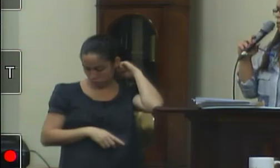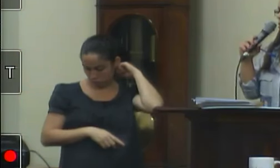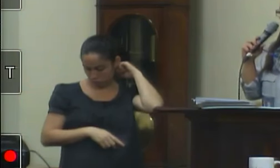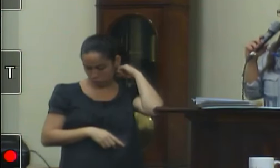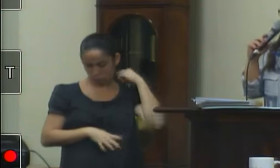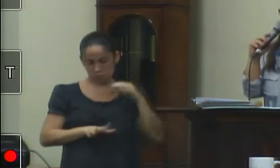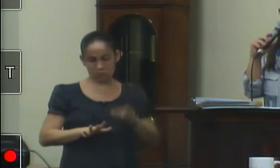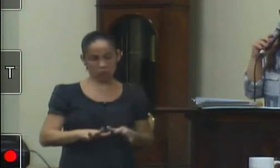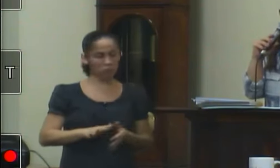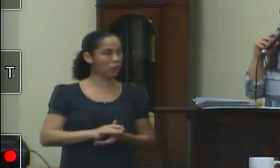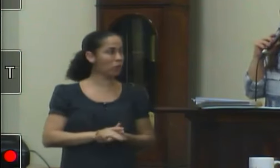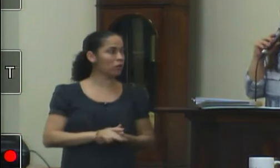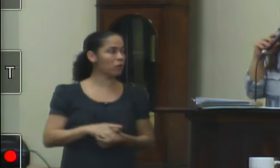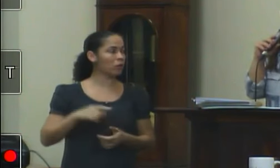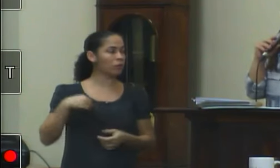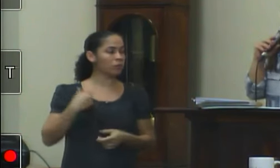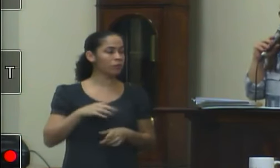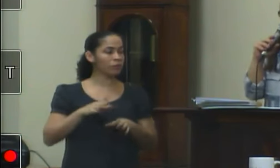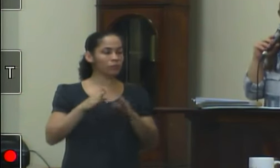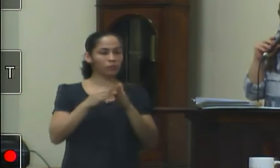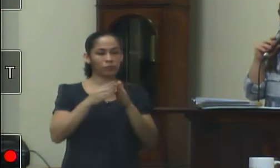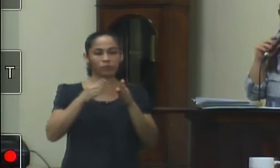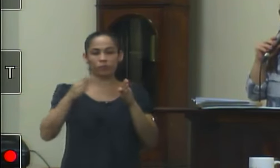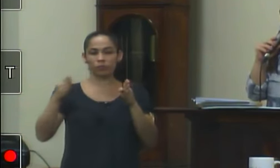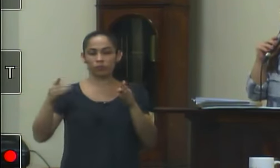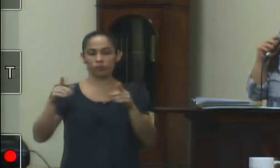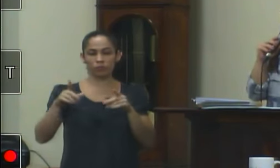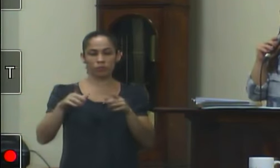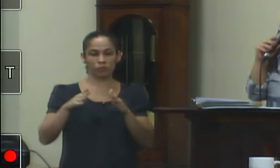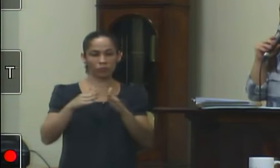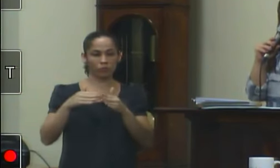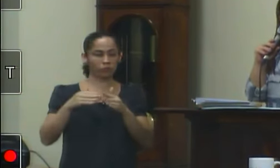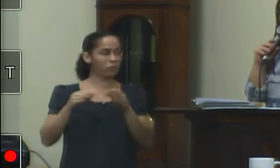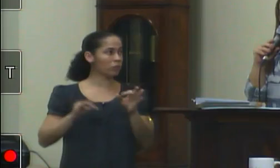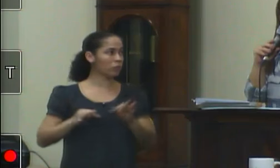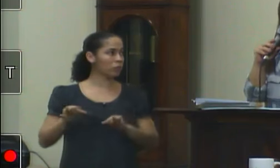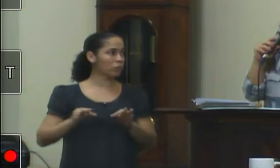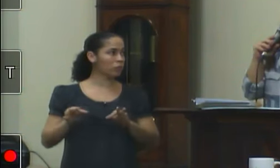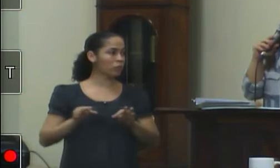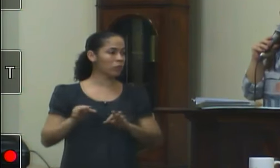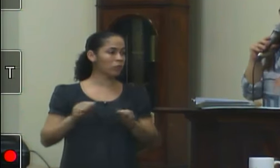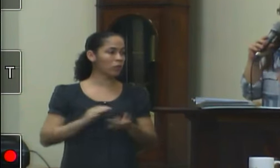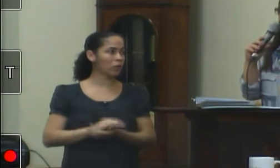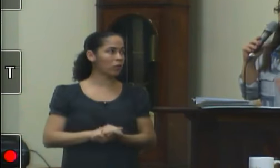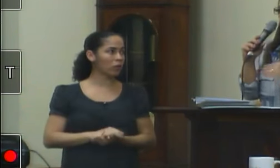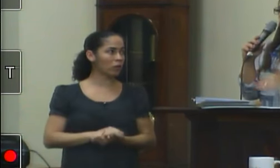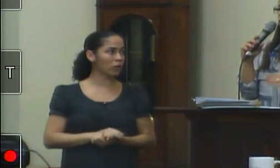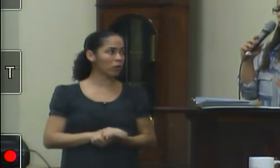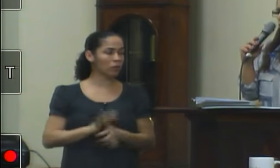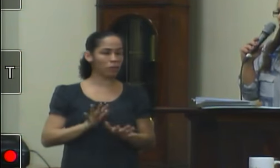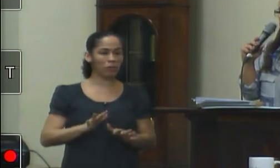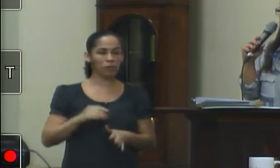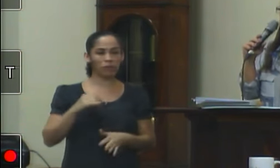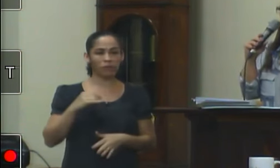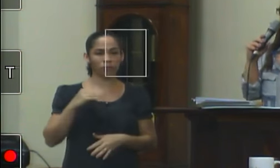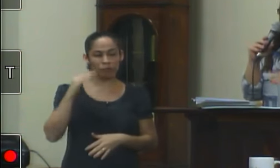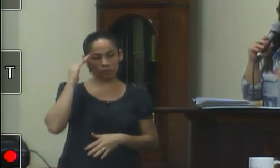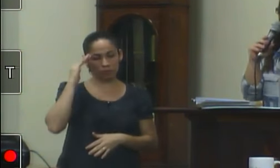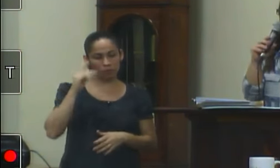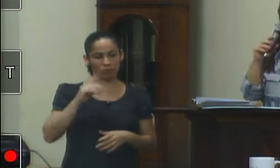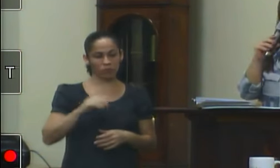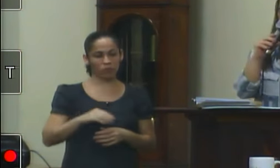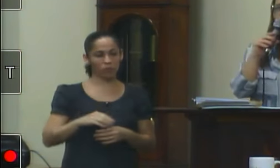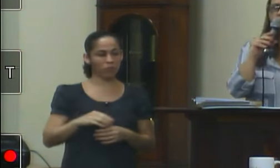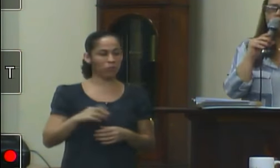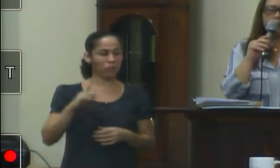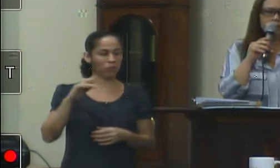já estamos nesse processo de licitação para esses exames de alto custo. Mas o ideal mesmo, como a Rio Imagem, nós conseguimos